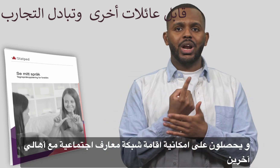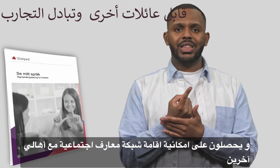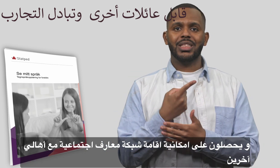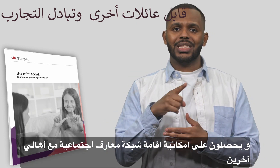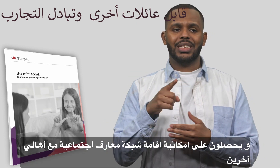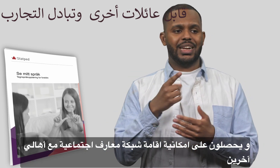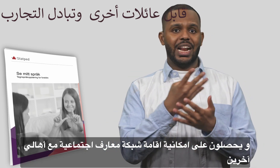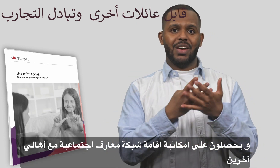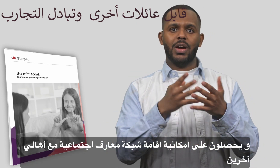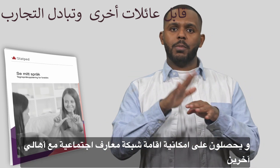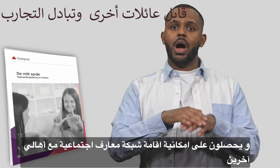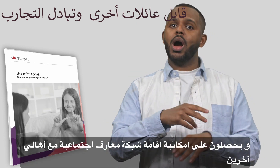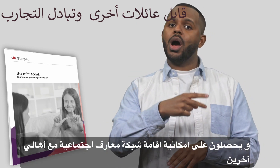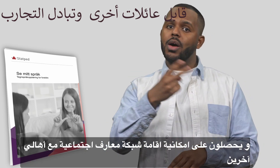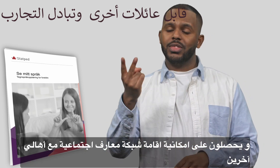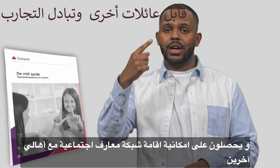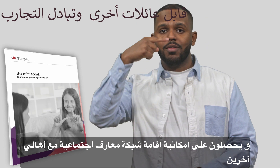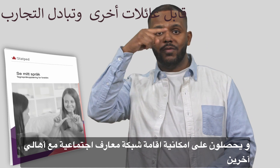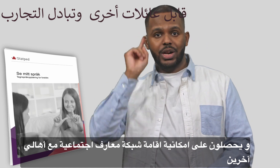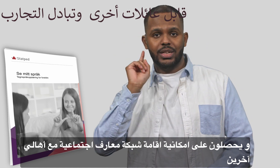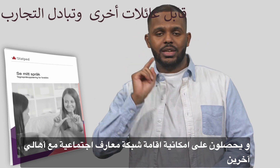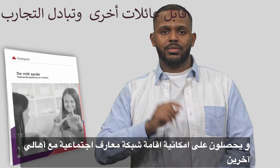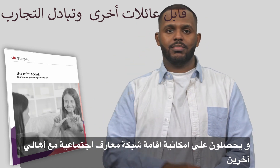ويحصلون على إمكانية إقامة شبكة معارف اجتماعية مع أهالي آخرين.